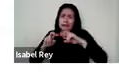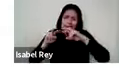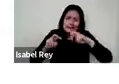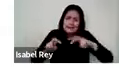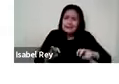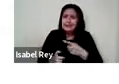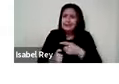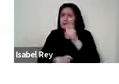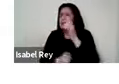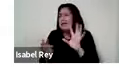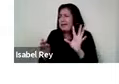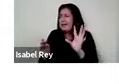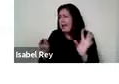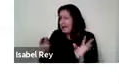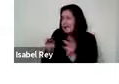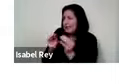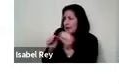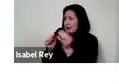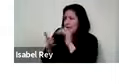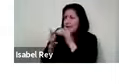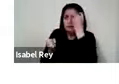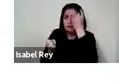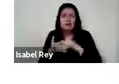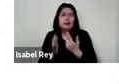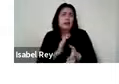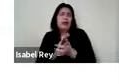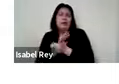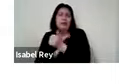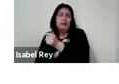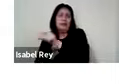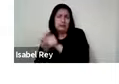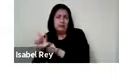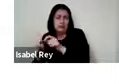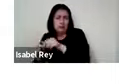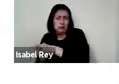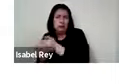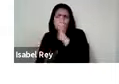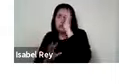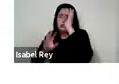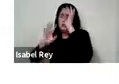para complementarla. Desarrollar competencias es promover la creatividad de un